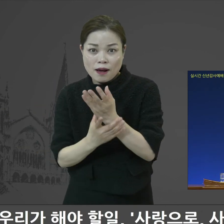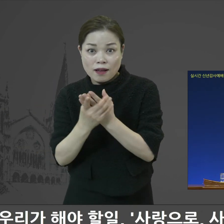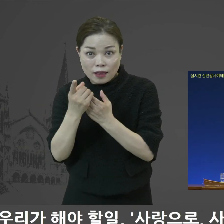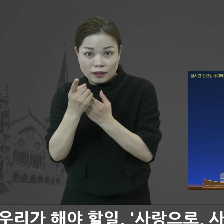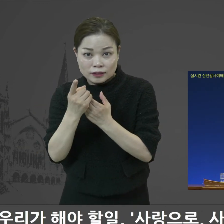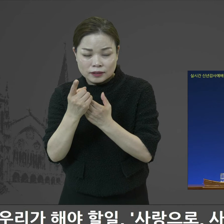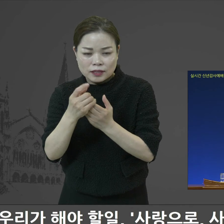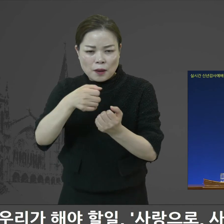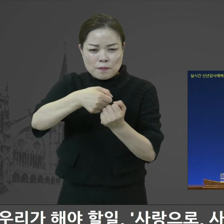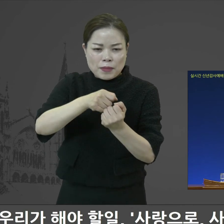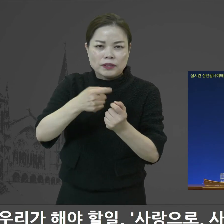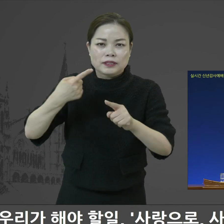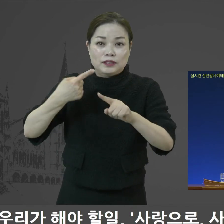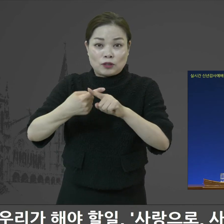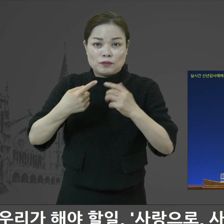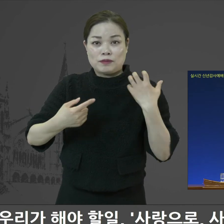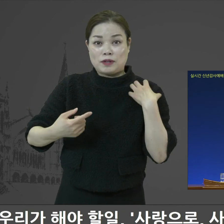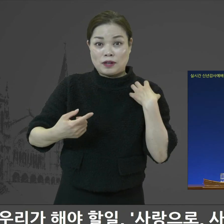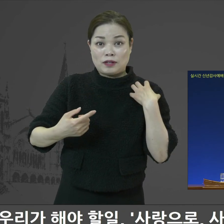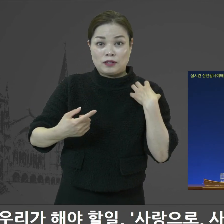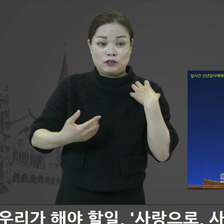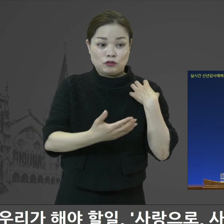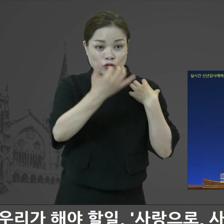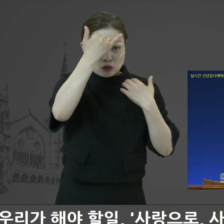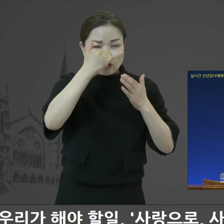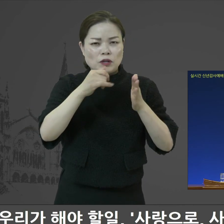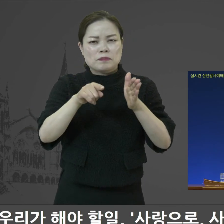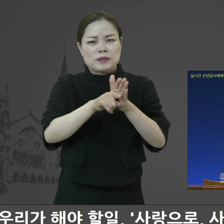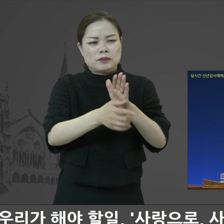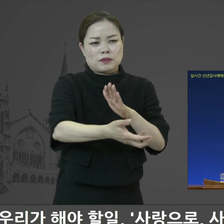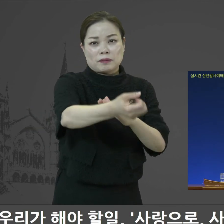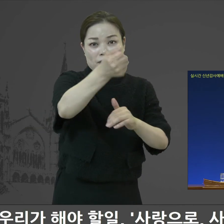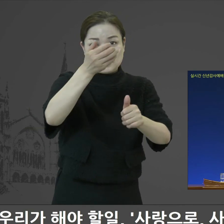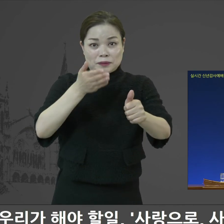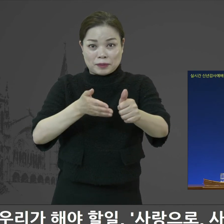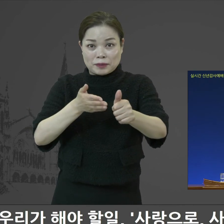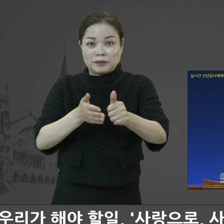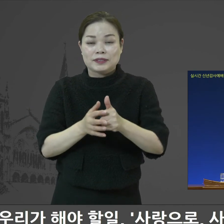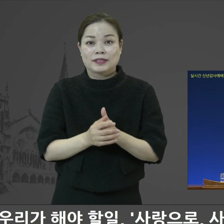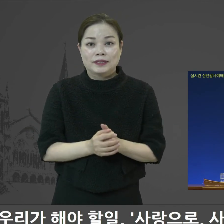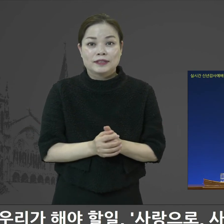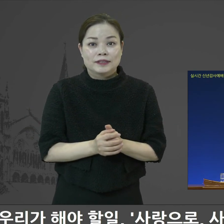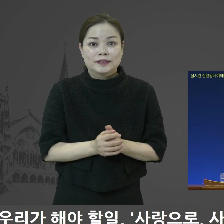역할을 감당하자. 사랑하는 온 충현의 가족들, 믿음으로 받으시기를 바랍니다.